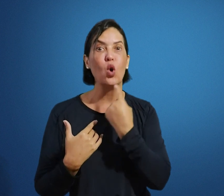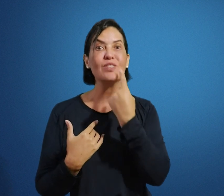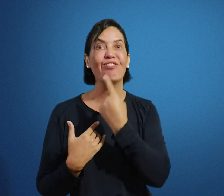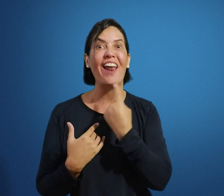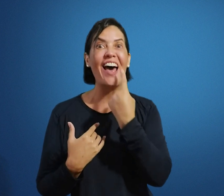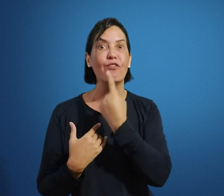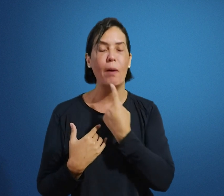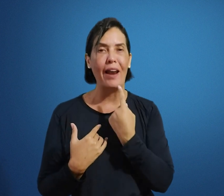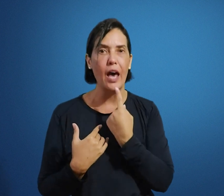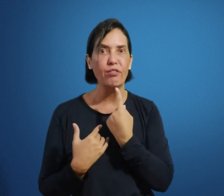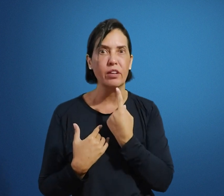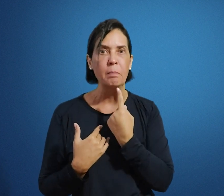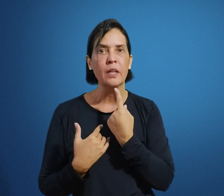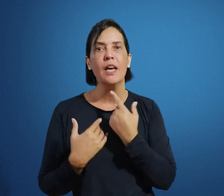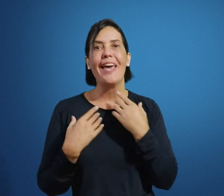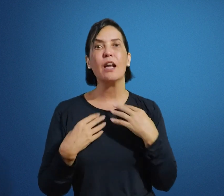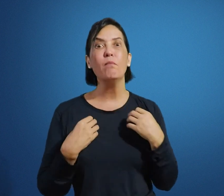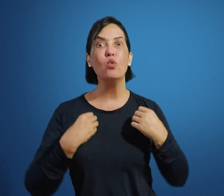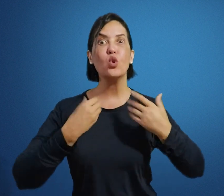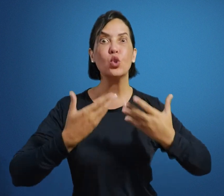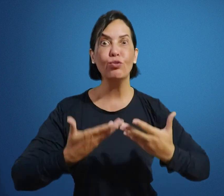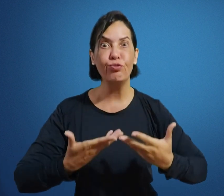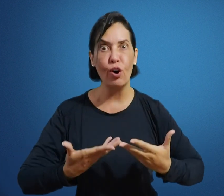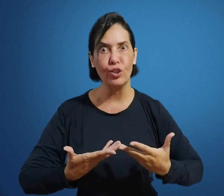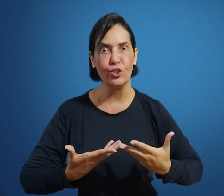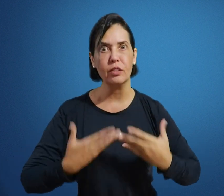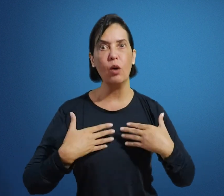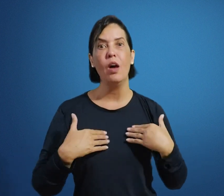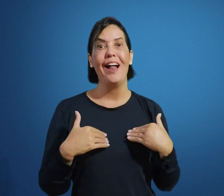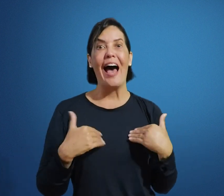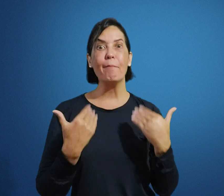se falava uma palavra, era muito forte. Então, a